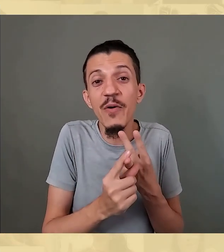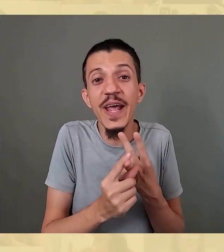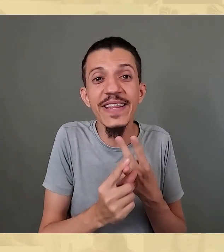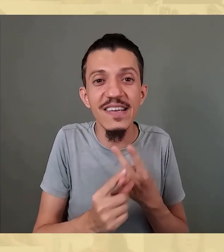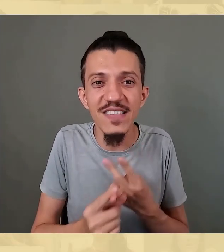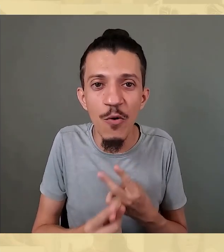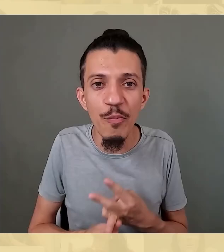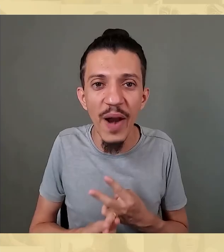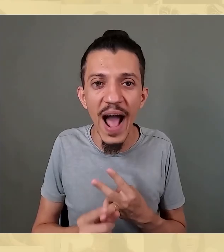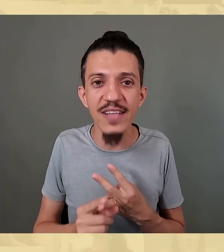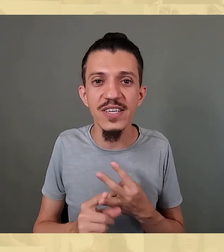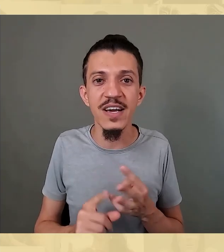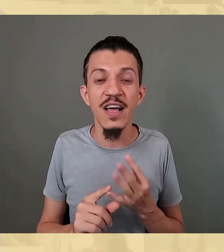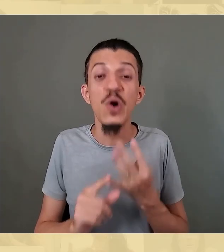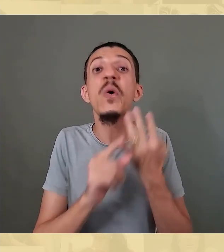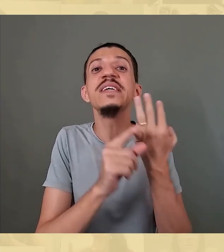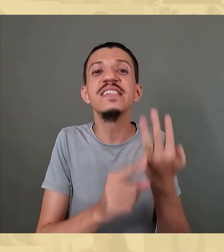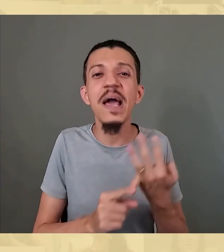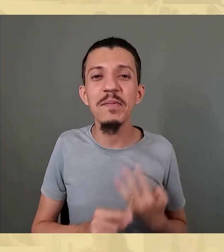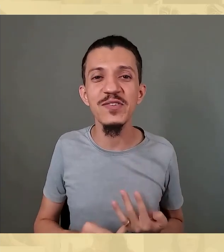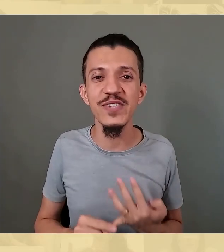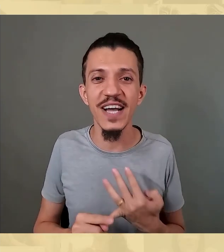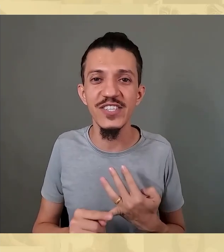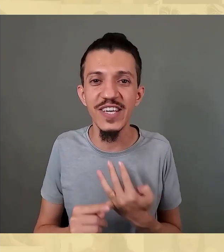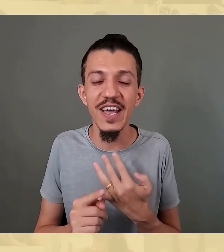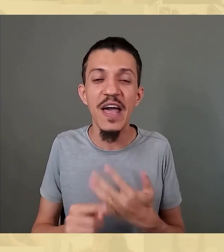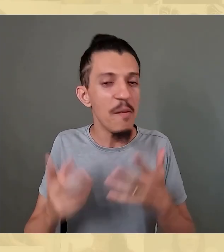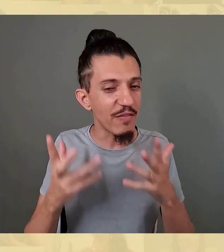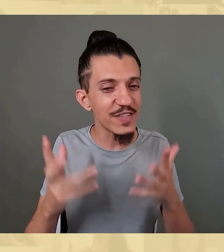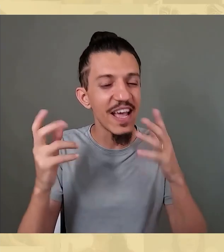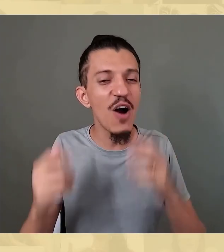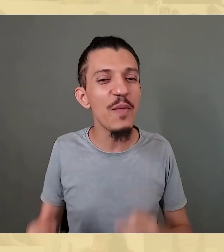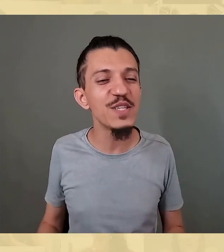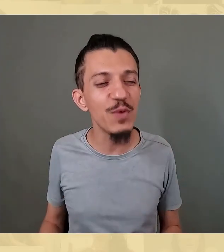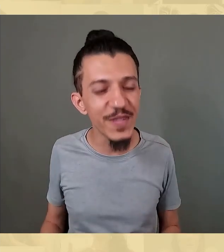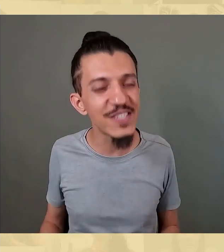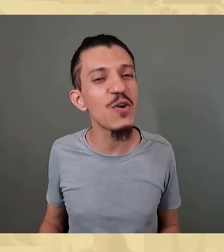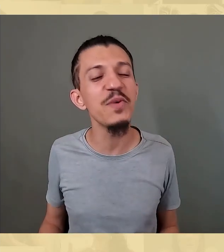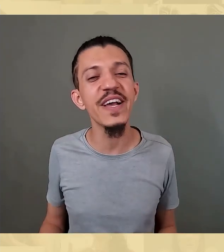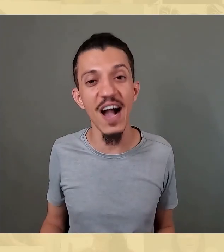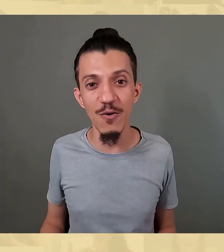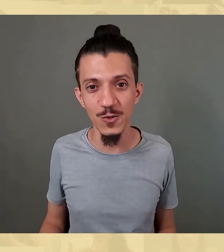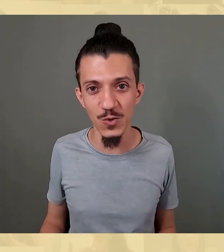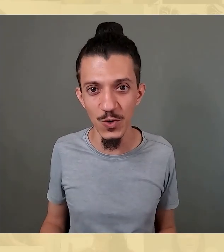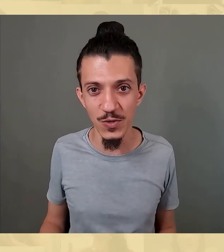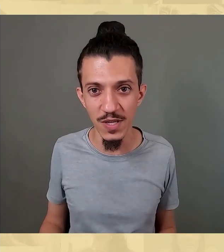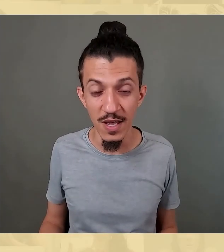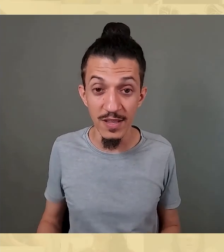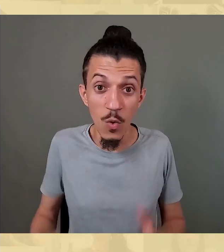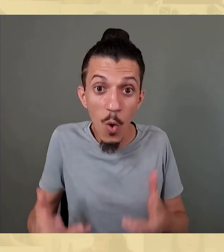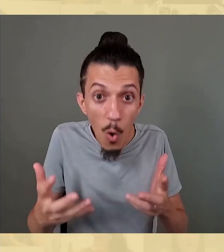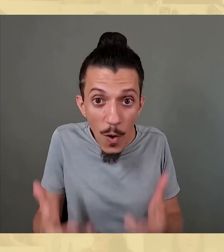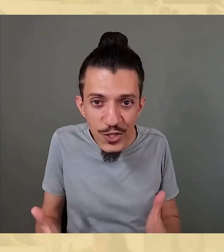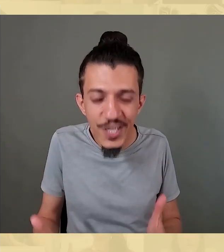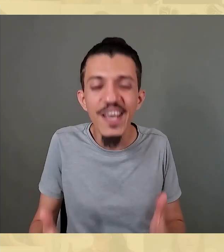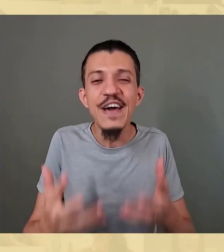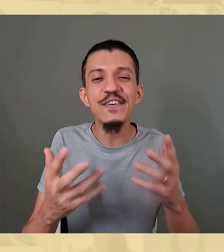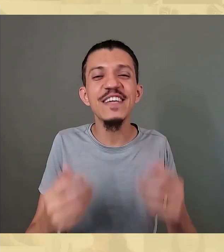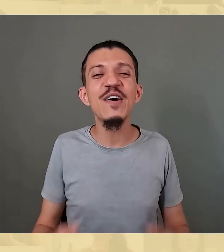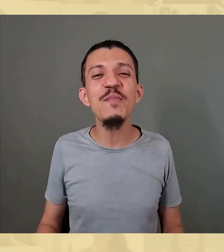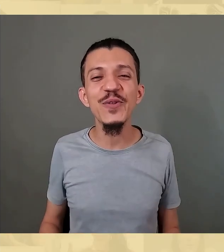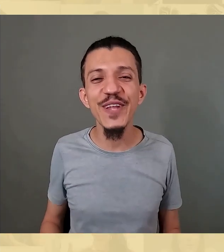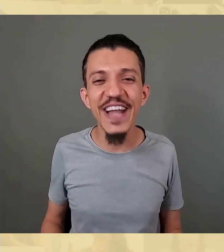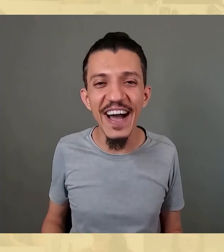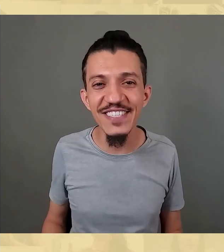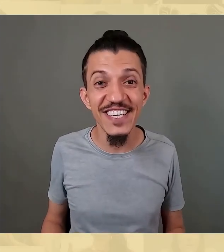e a orientação prática, com exemplos do dia a dia, para você realmente poder se comunicar com surdos. Então, hoje, você